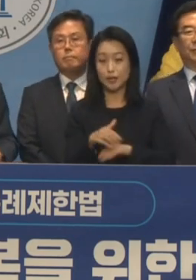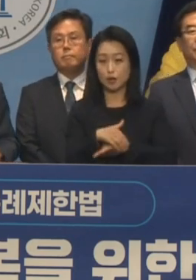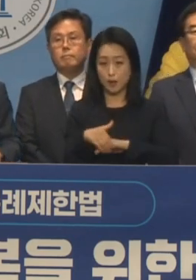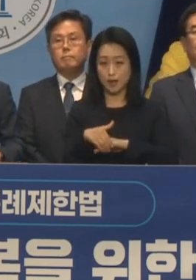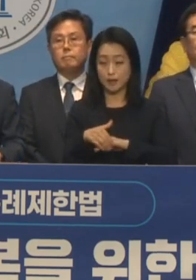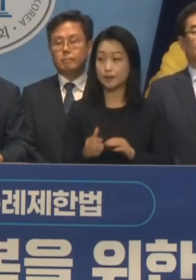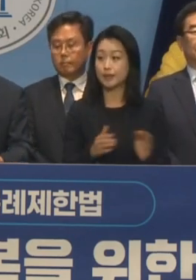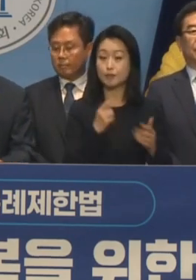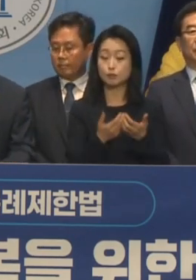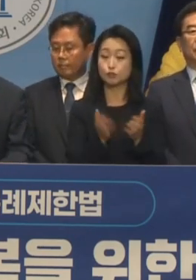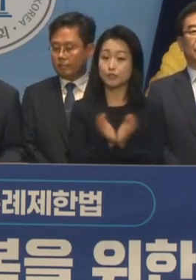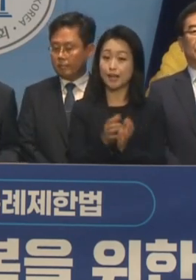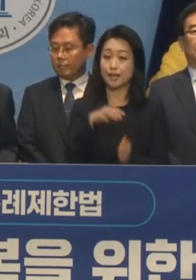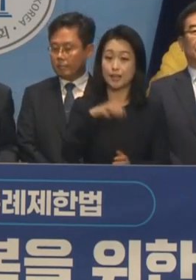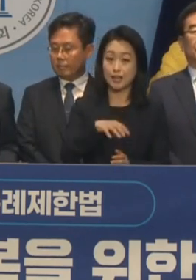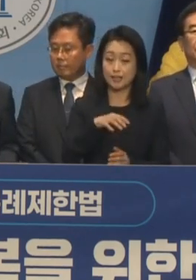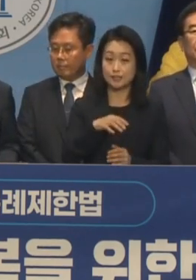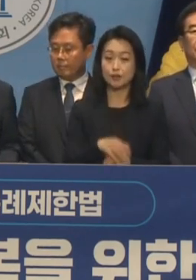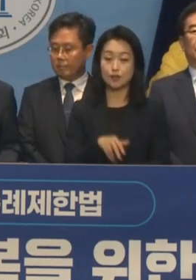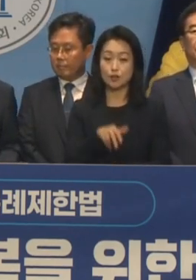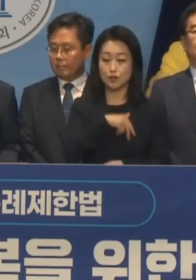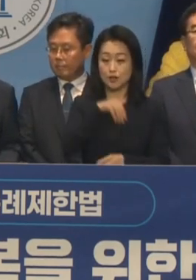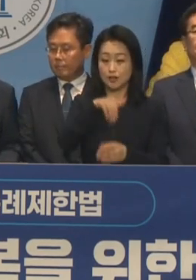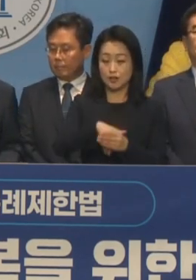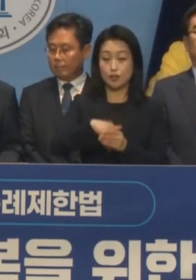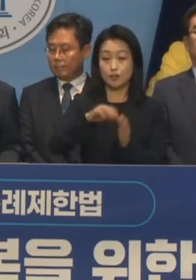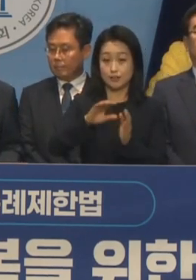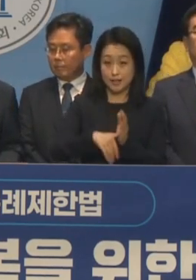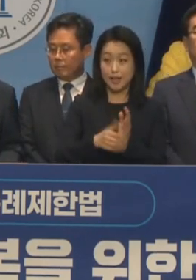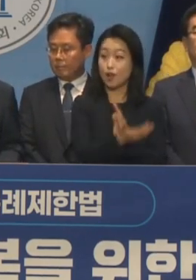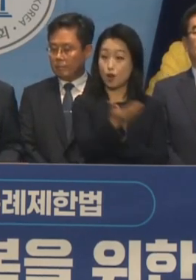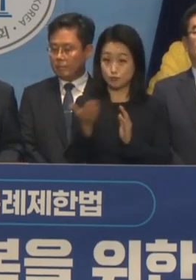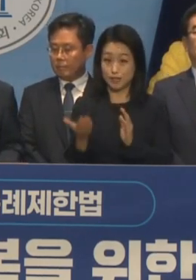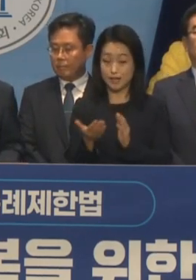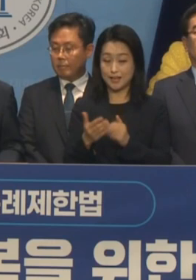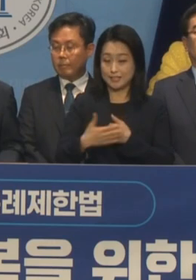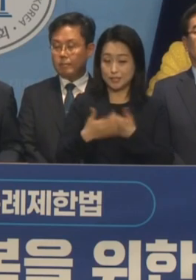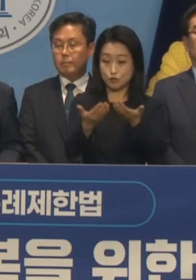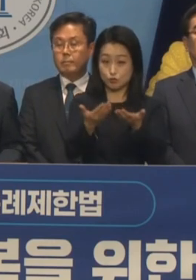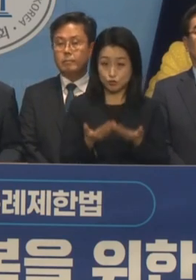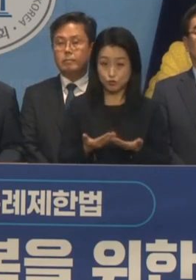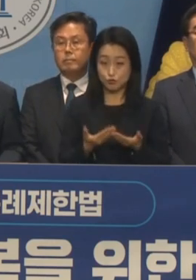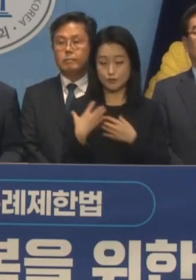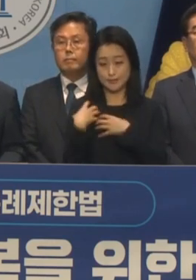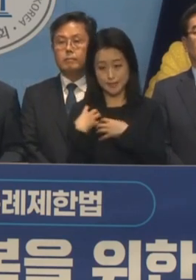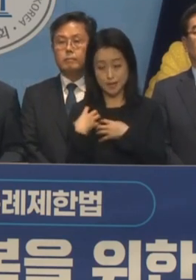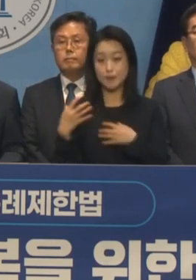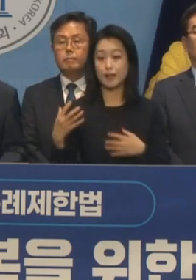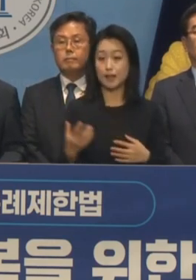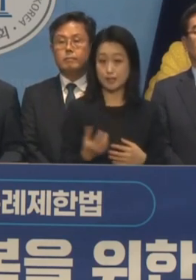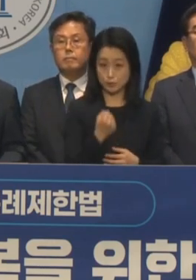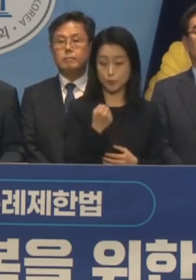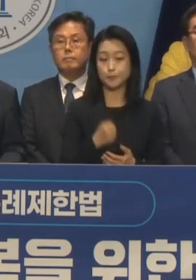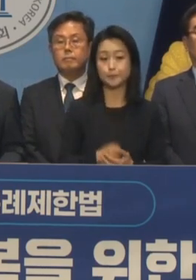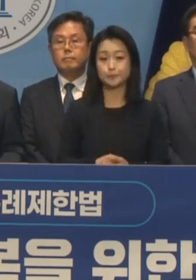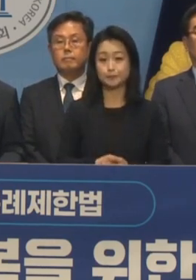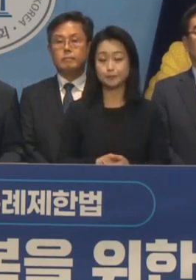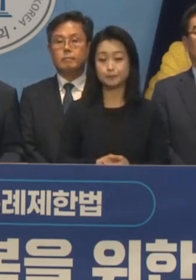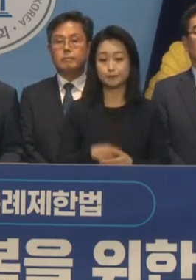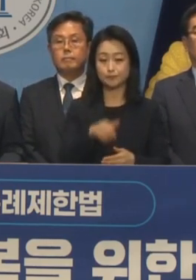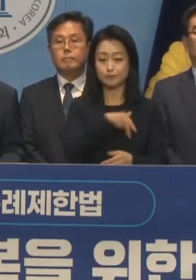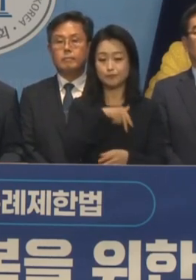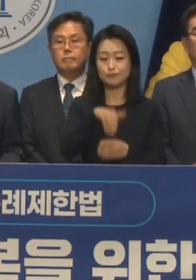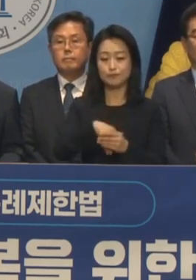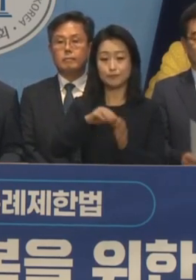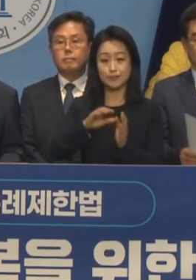예, 저희 더불어민주당은 지난 총선 국민 여러분께 보내주신 지지와 성원에 무거운 책임감을 느낍니다. 총선